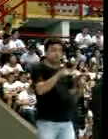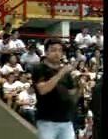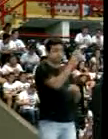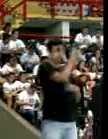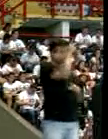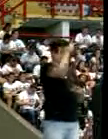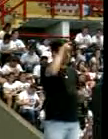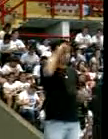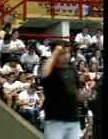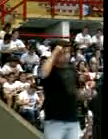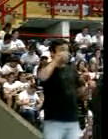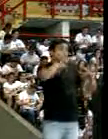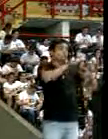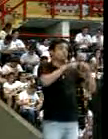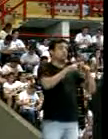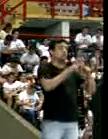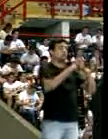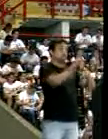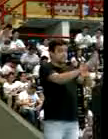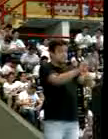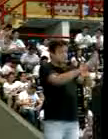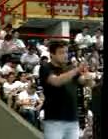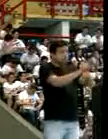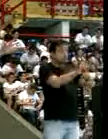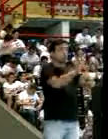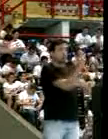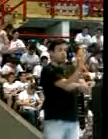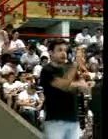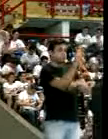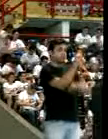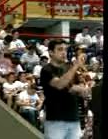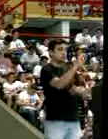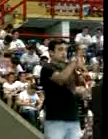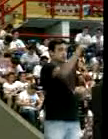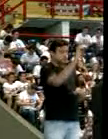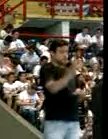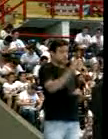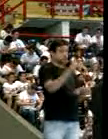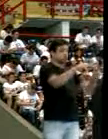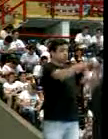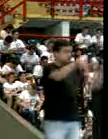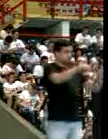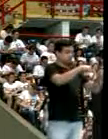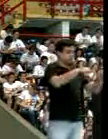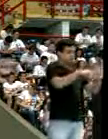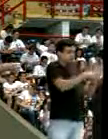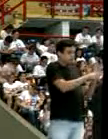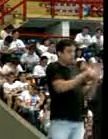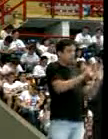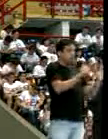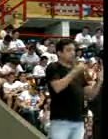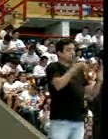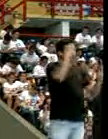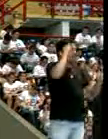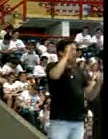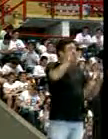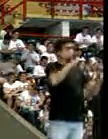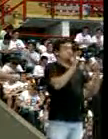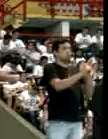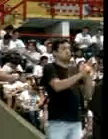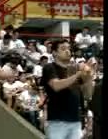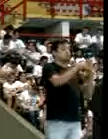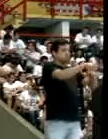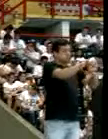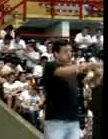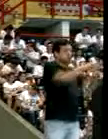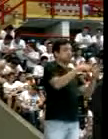Amazônia, a reserva florestal é de 80% de cada propriedade. Ele só pode criar gado, ele só